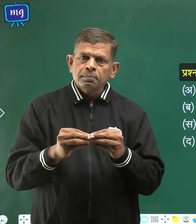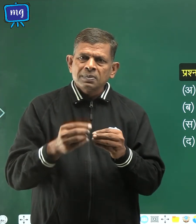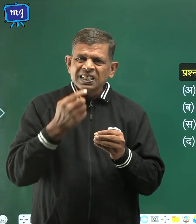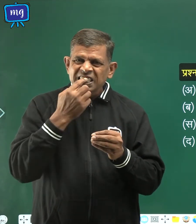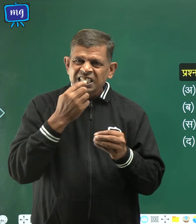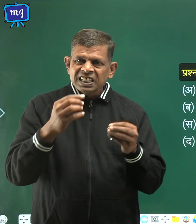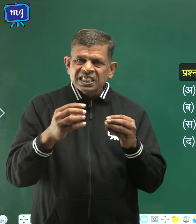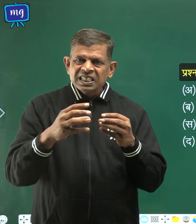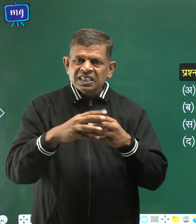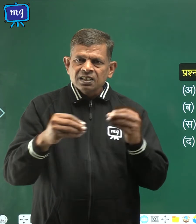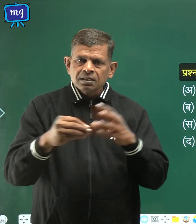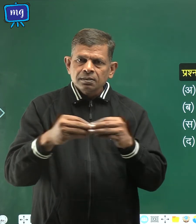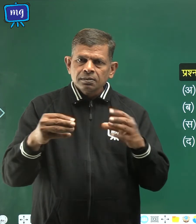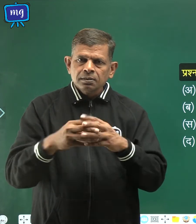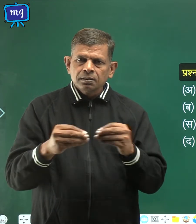कपास,